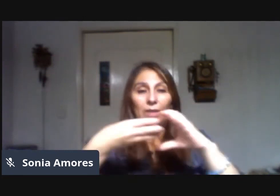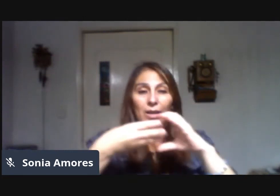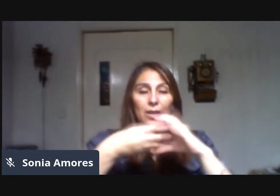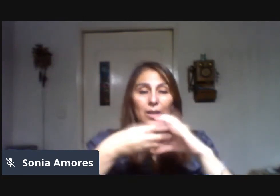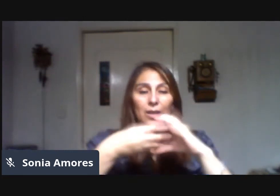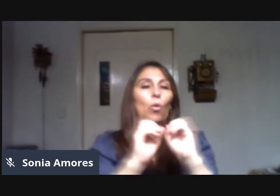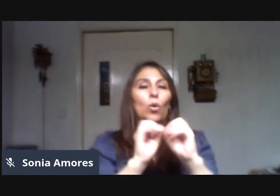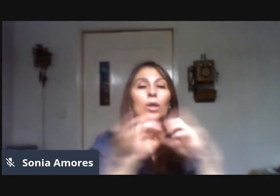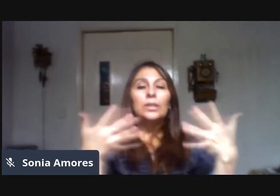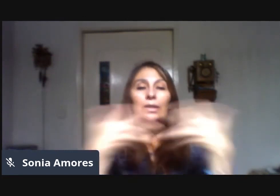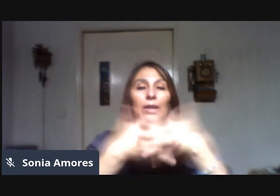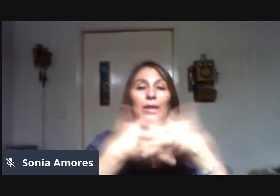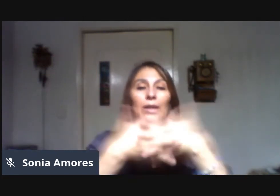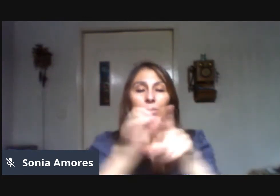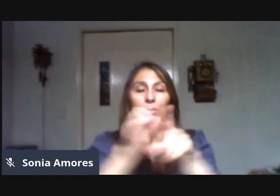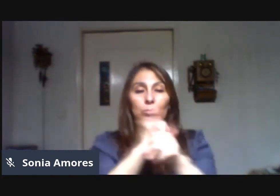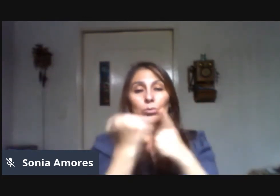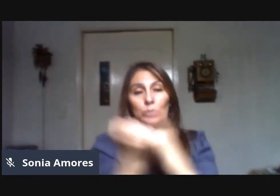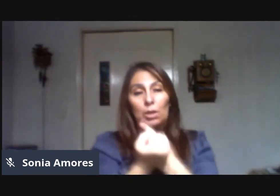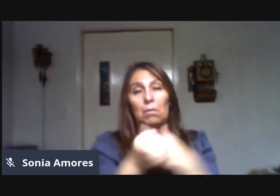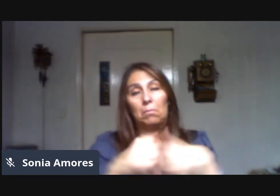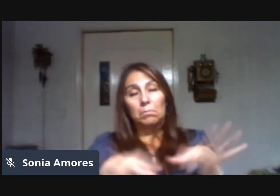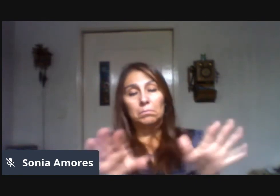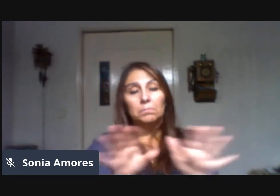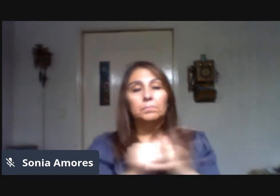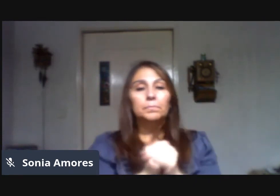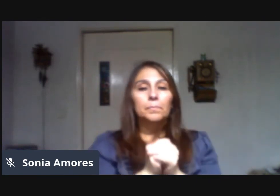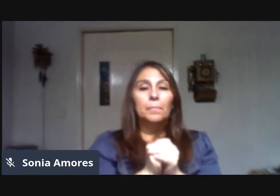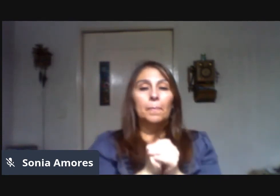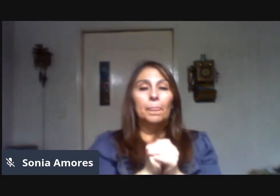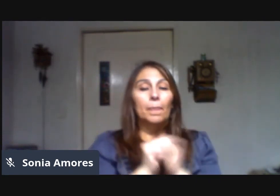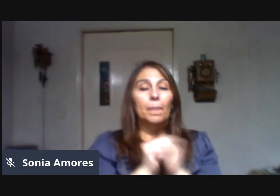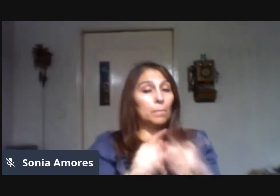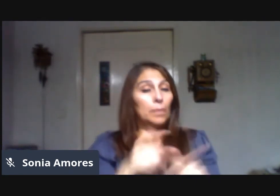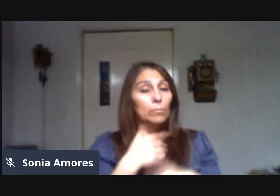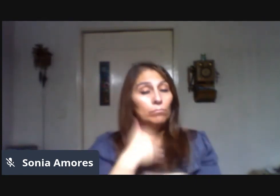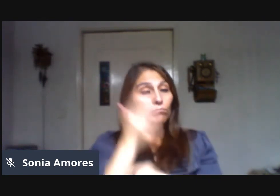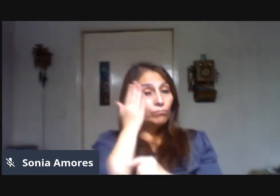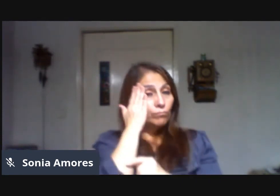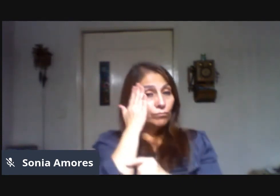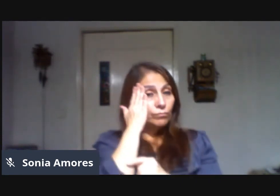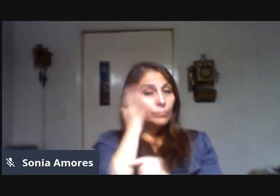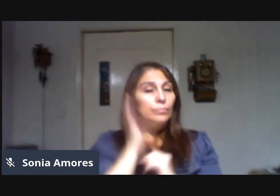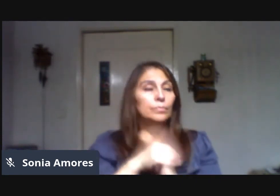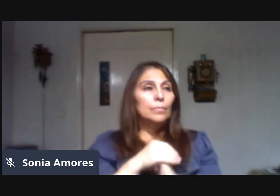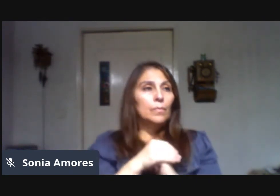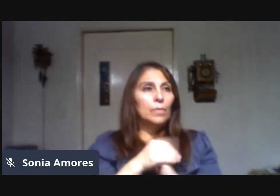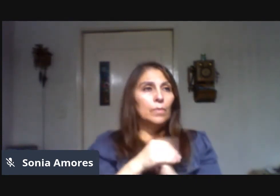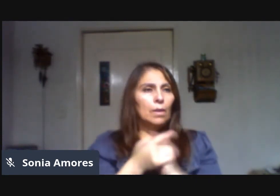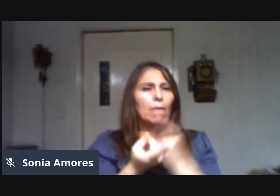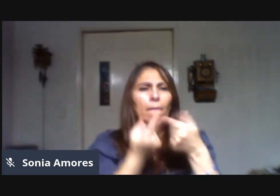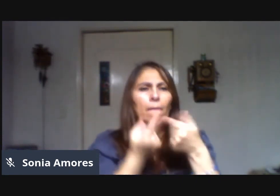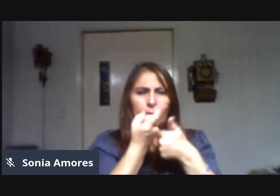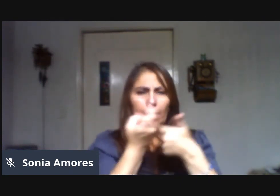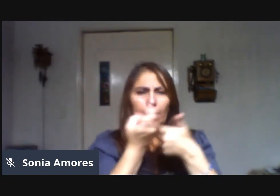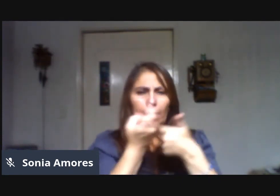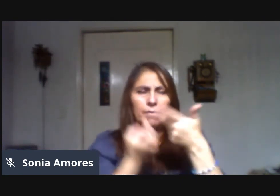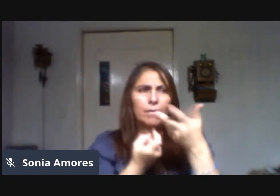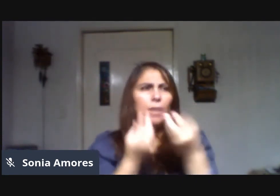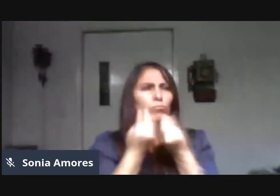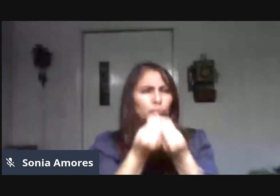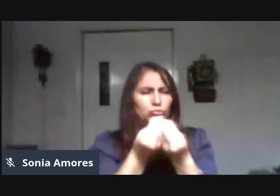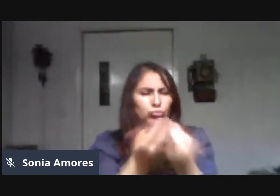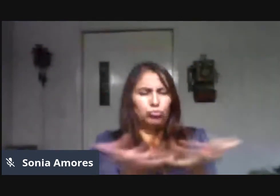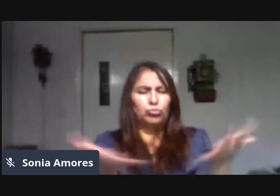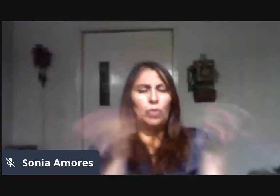en suma creo que pese a que hacen falta muchísimas más personas